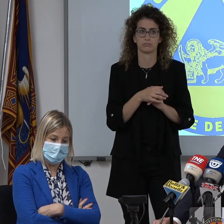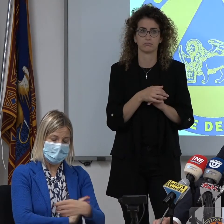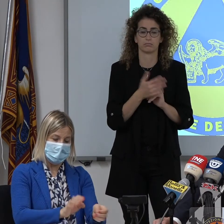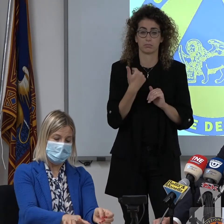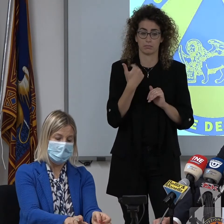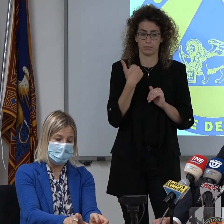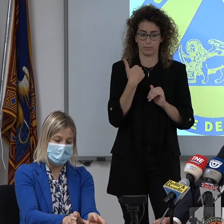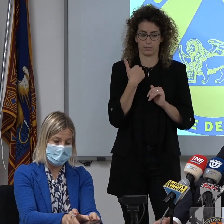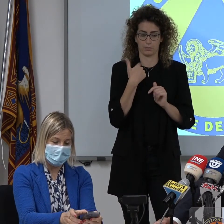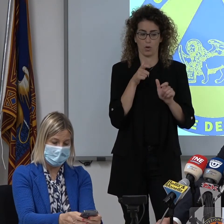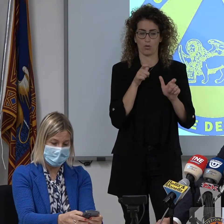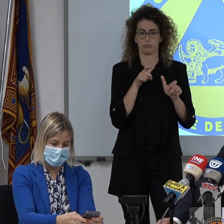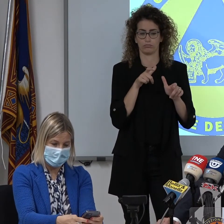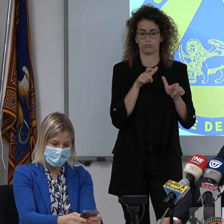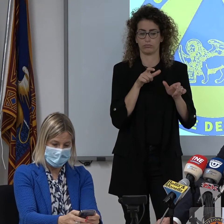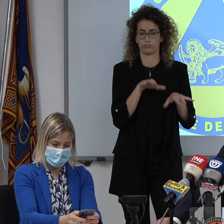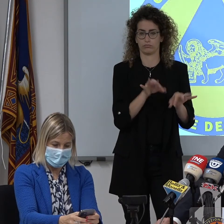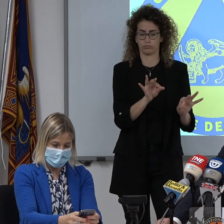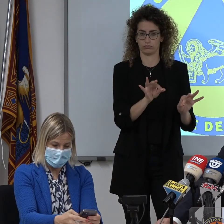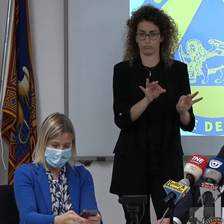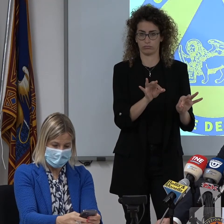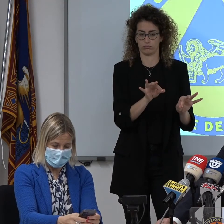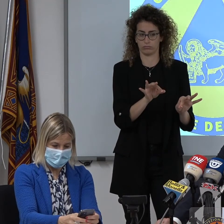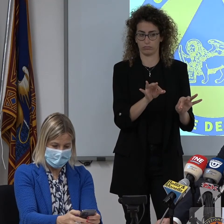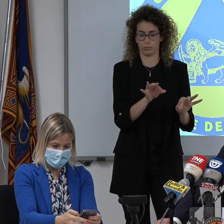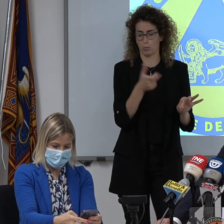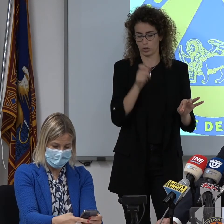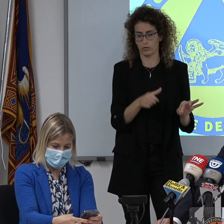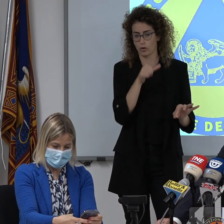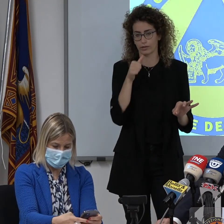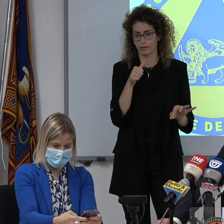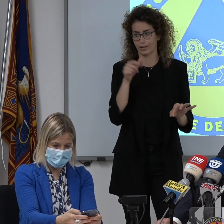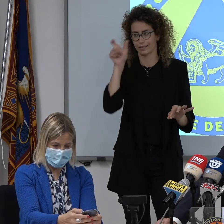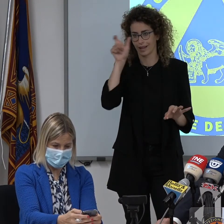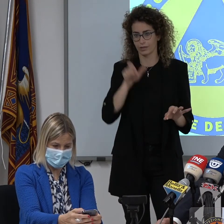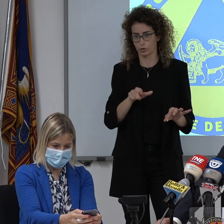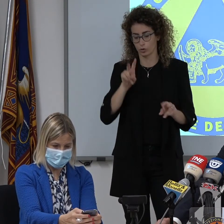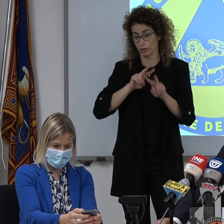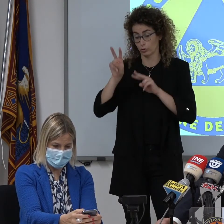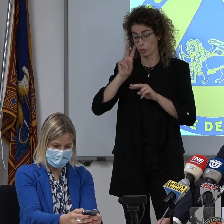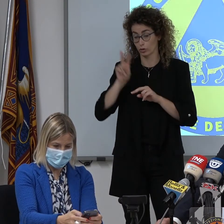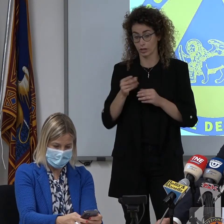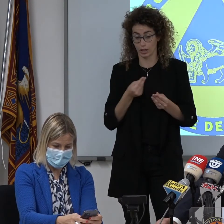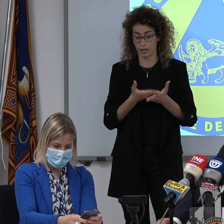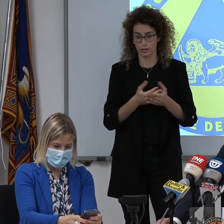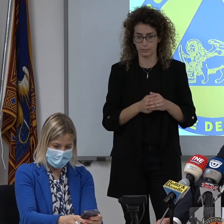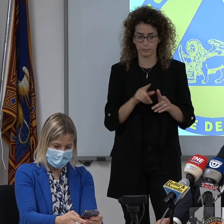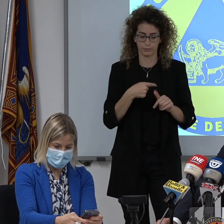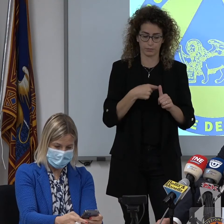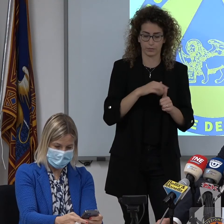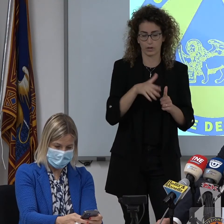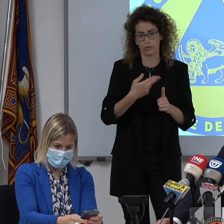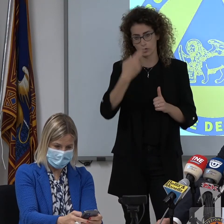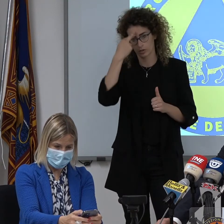attimo congelati, ma semplicemente per un motivo, ci vuole coordinamento nazionale e dall'altro voglio anche ricordarvi